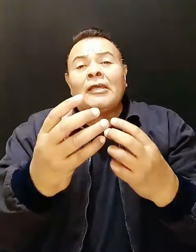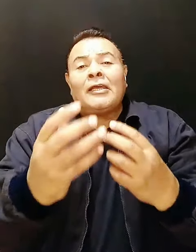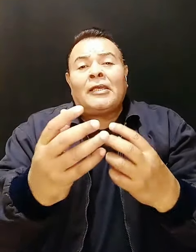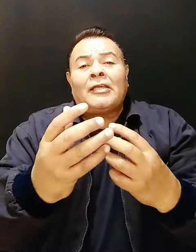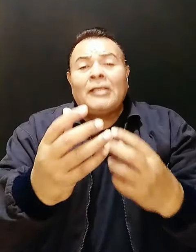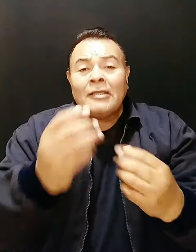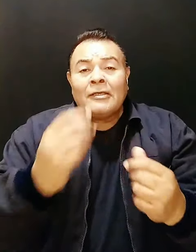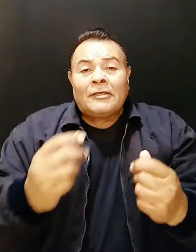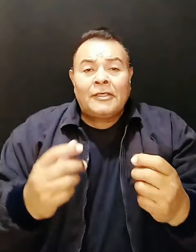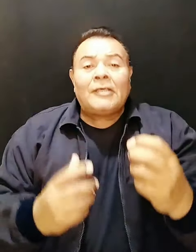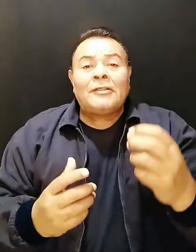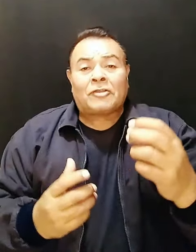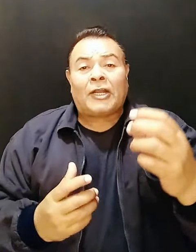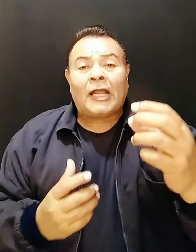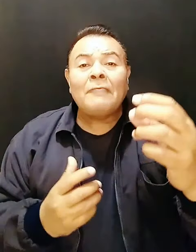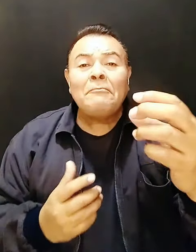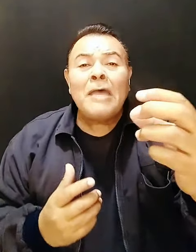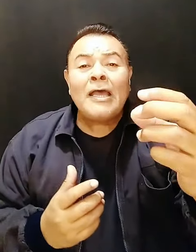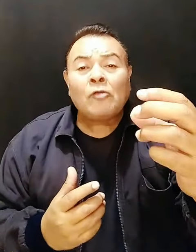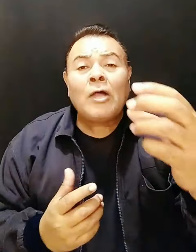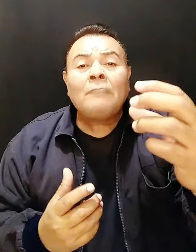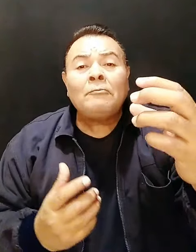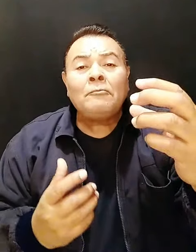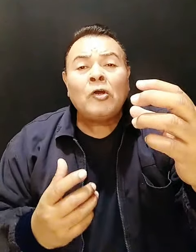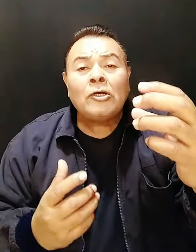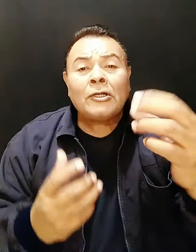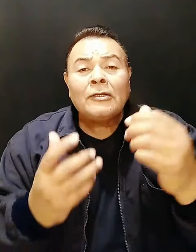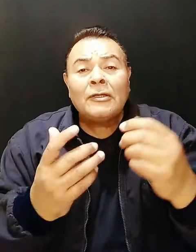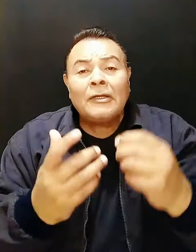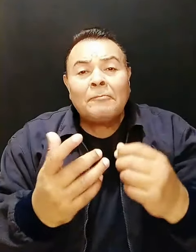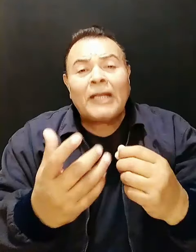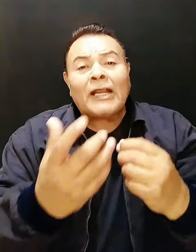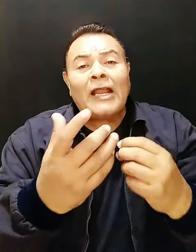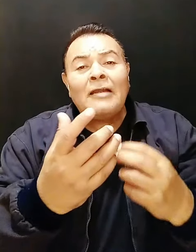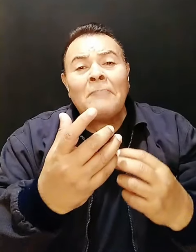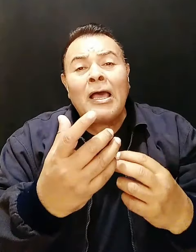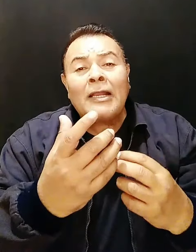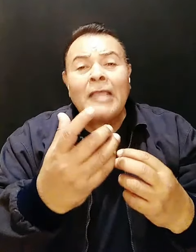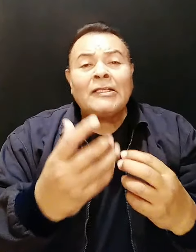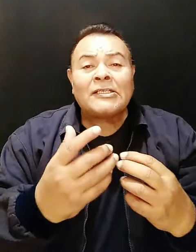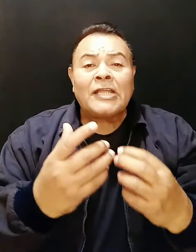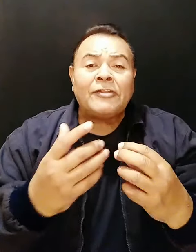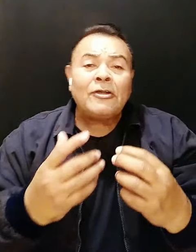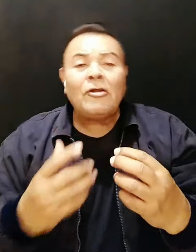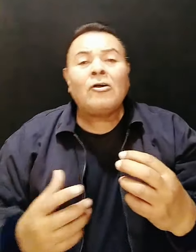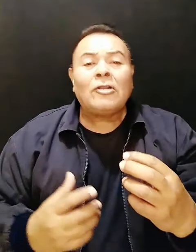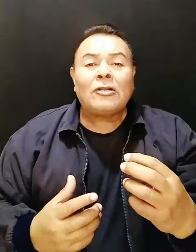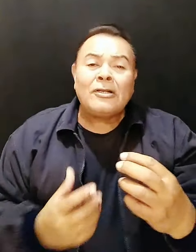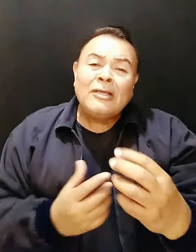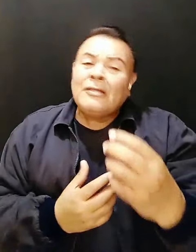Ven y entrégame tu amor para calmar este dolor de